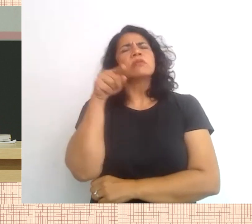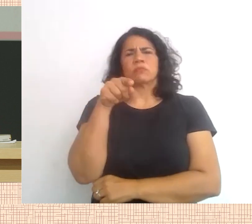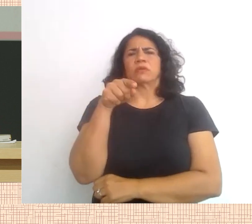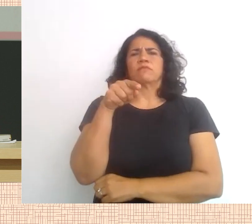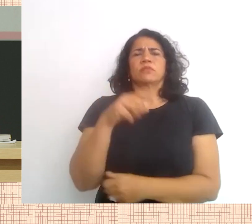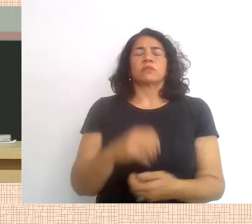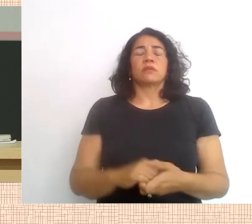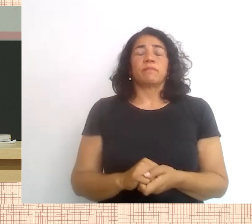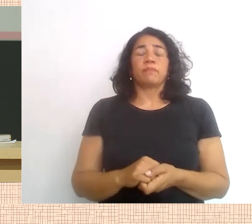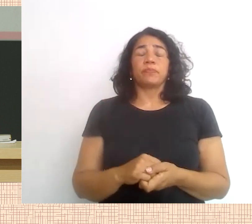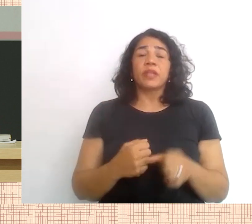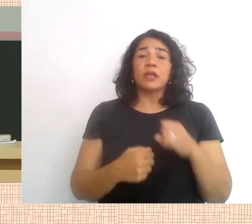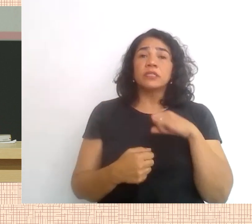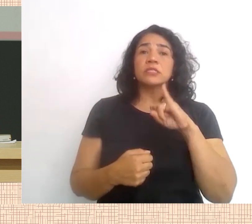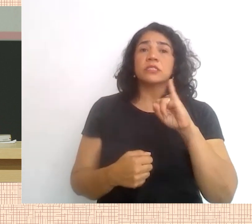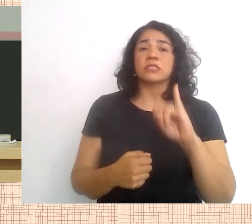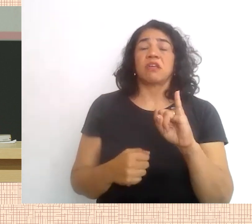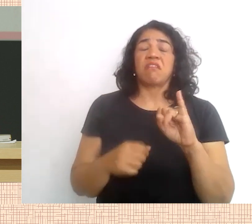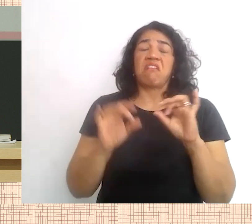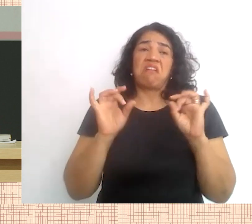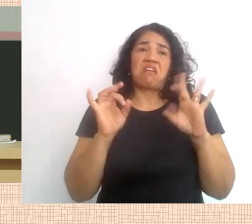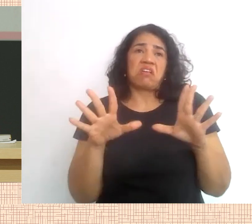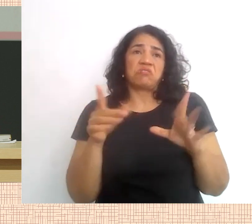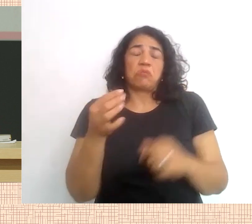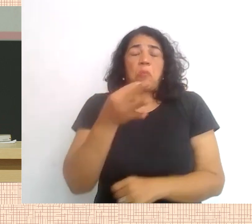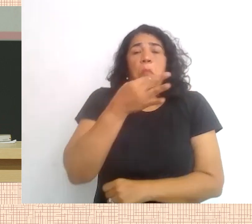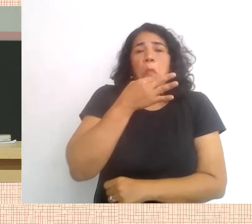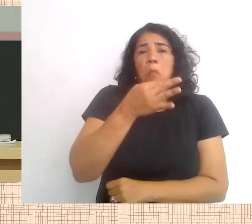Se o que ele falar é mais uma opinião,